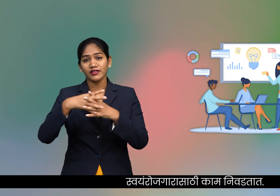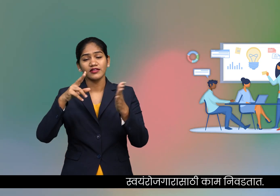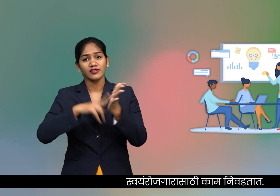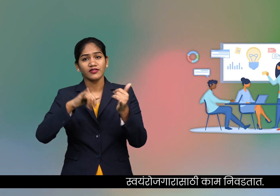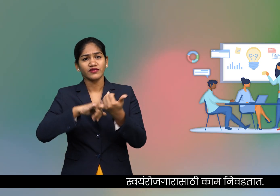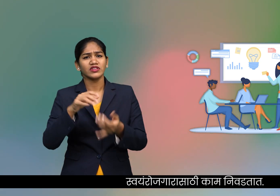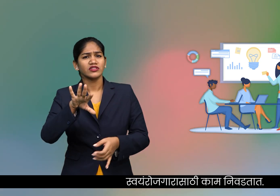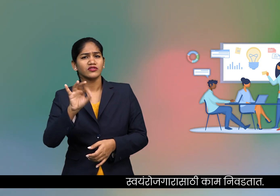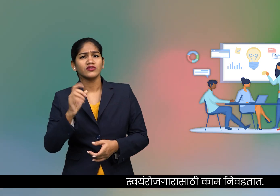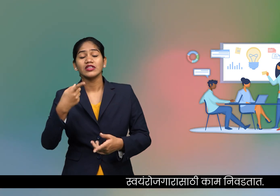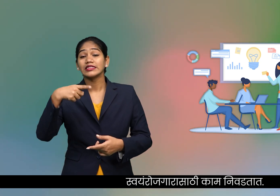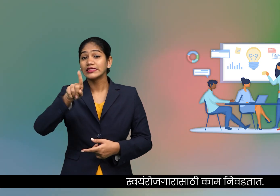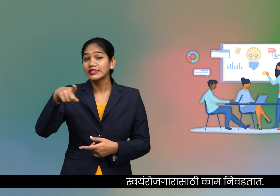स्वयंरोजगारासाठी काम निवडतात.